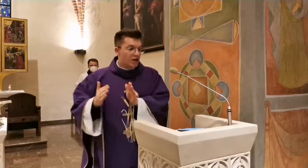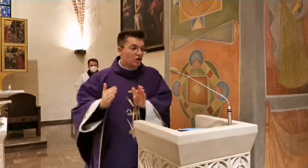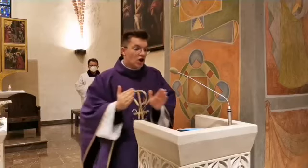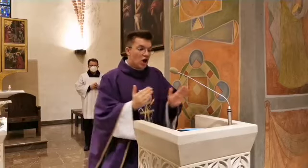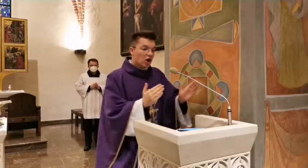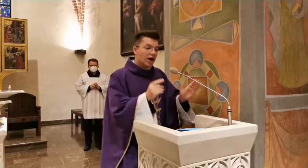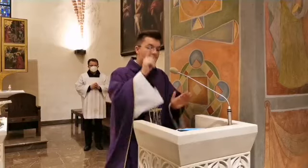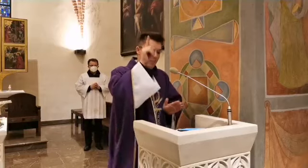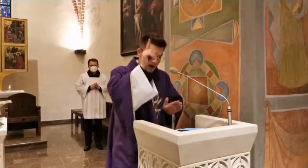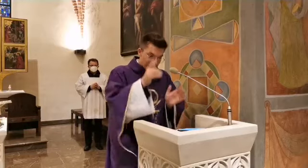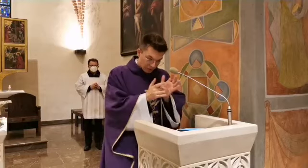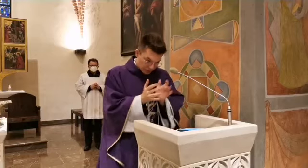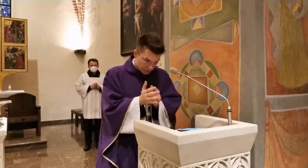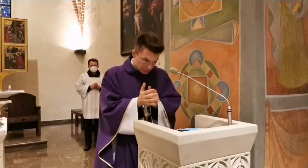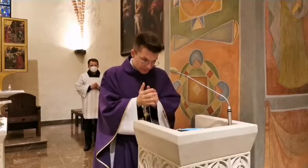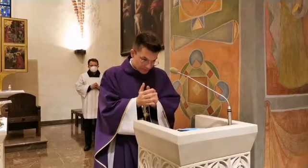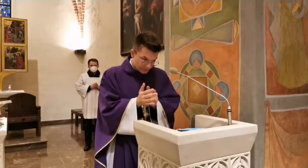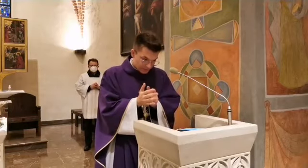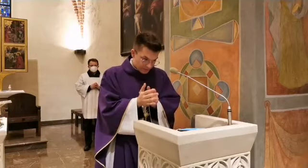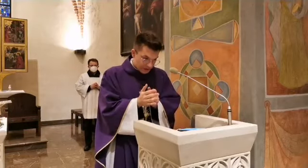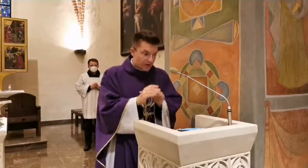Przygotujcie drogę Panu,